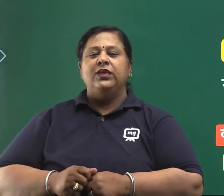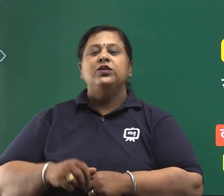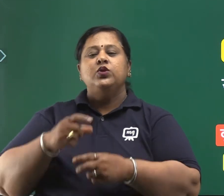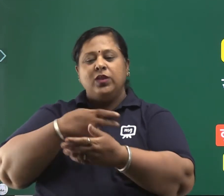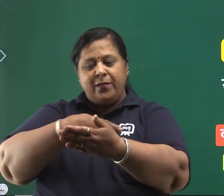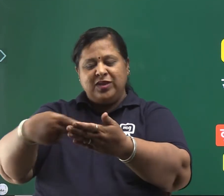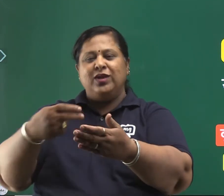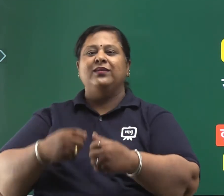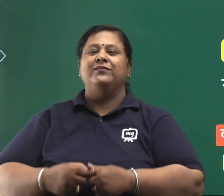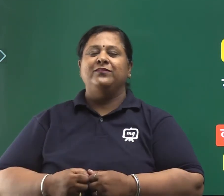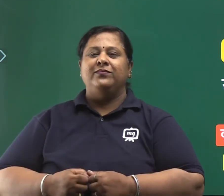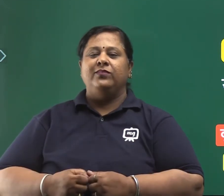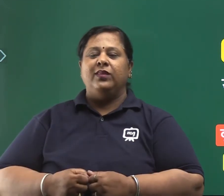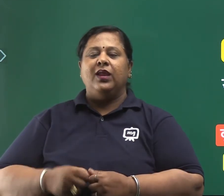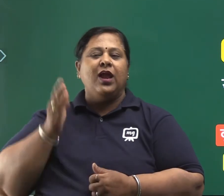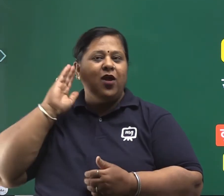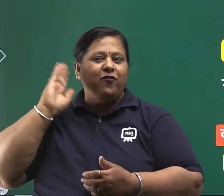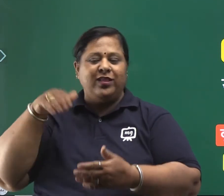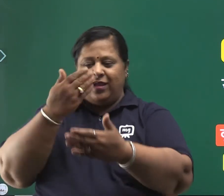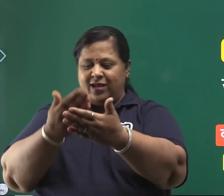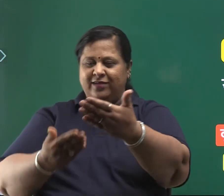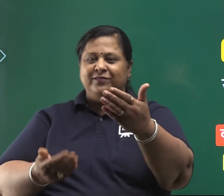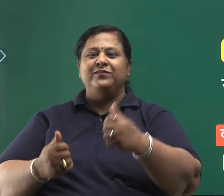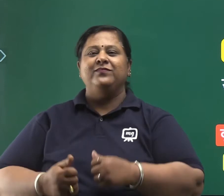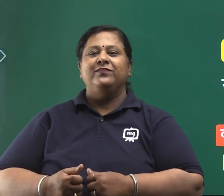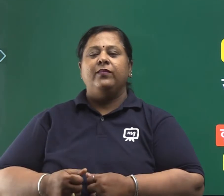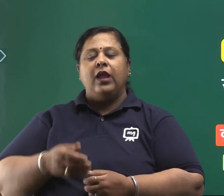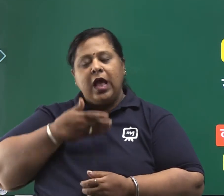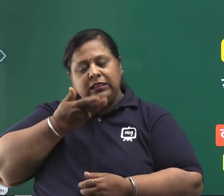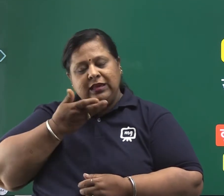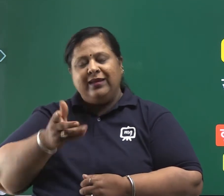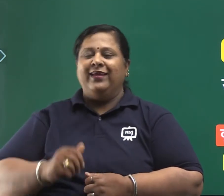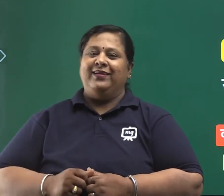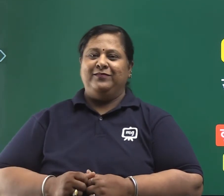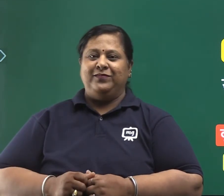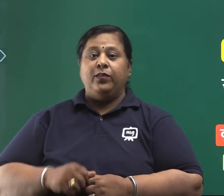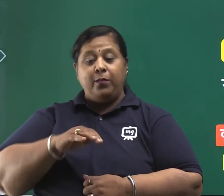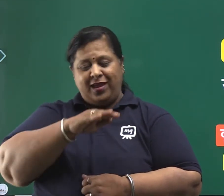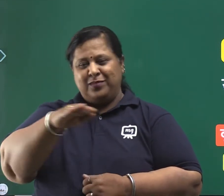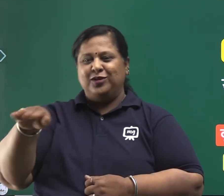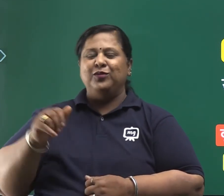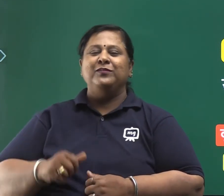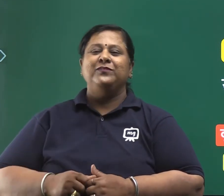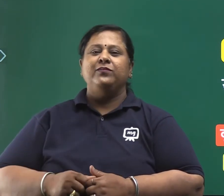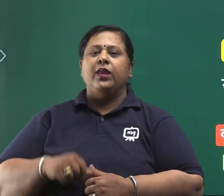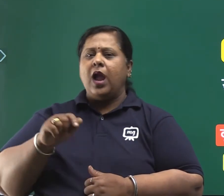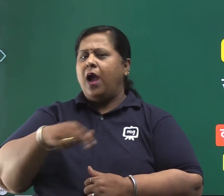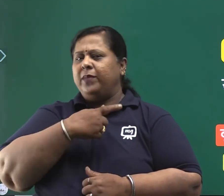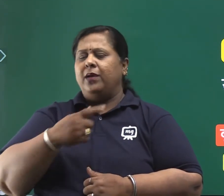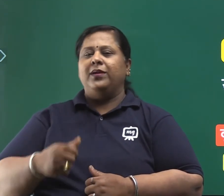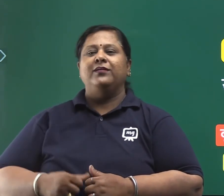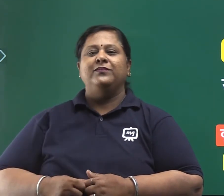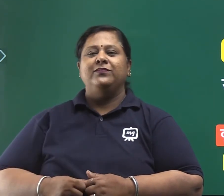सुदामा चरित्र कविता का अध्ययन करेंगे। प्यारे बच्चों, आप यहाँ